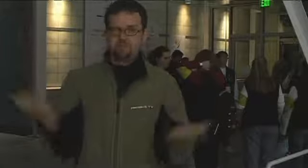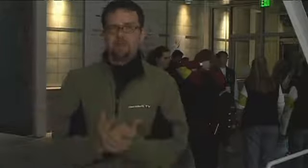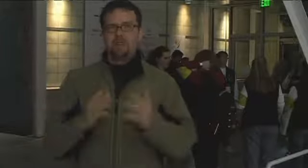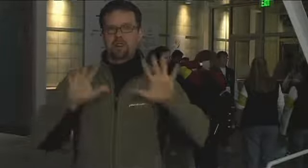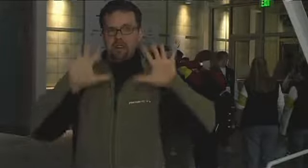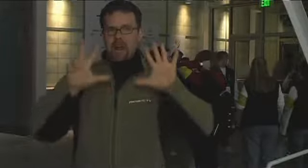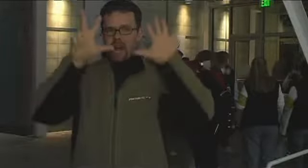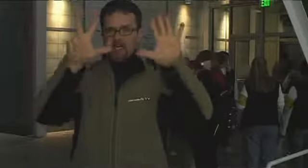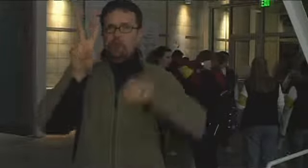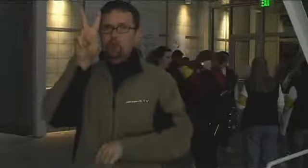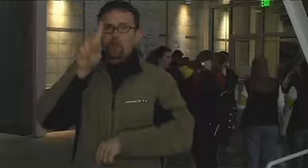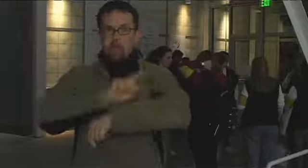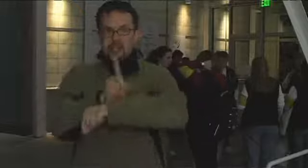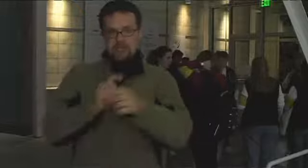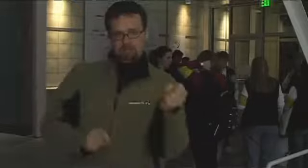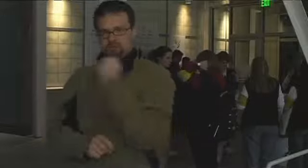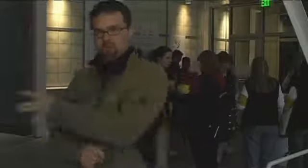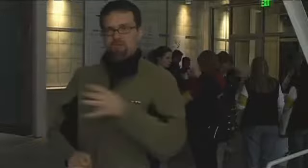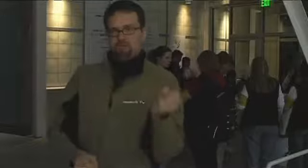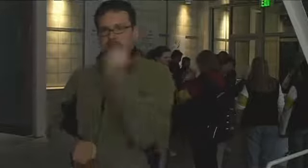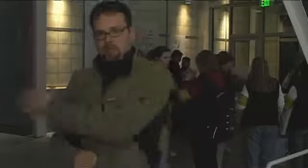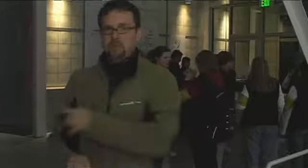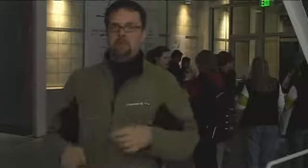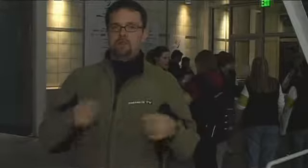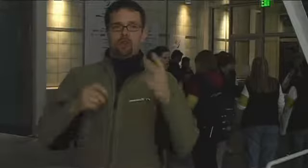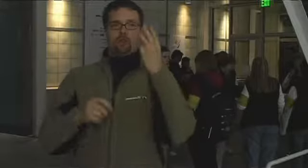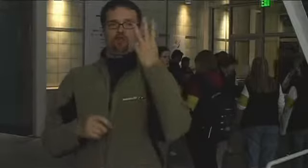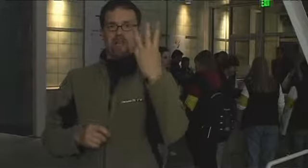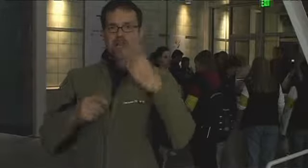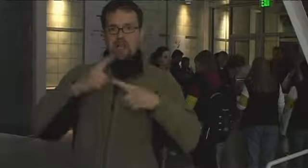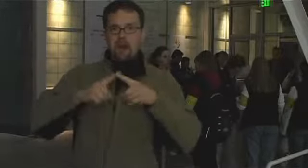hat auch viele Strafen gegeben, verschiedene Minutenstrafen,